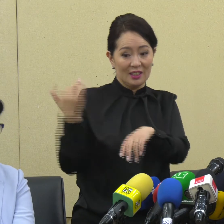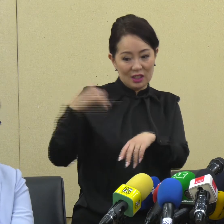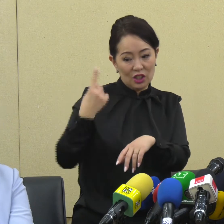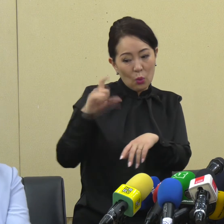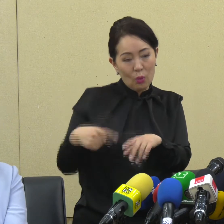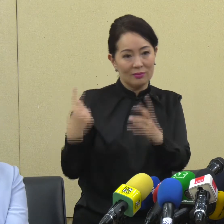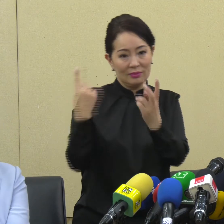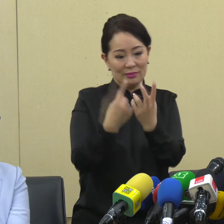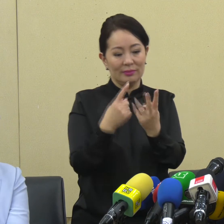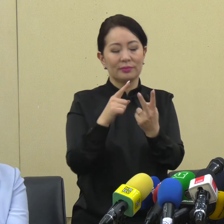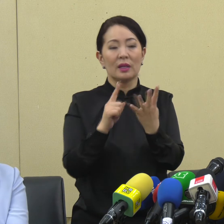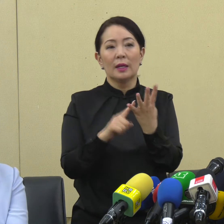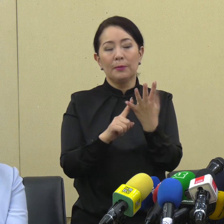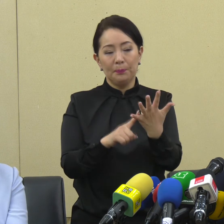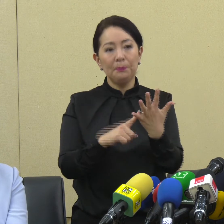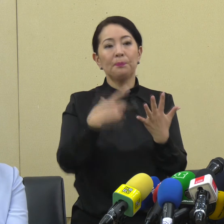тохиолдол,